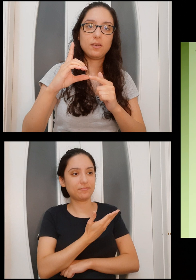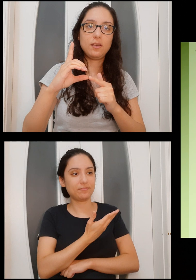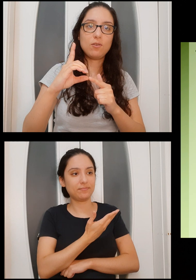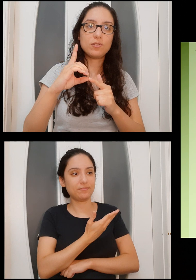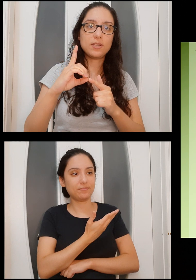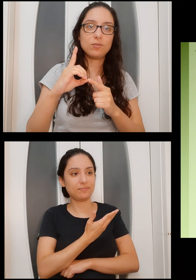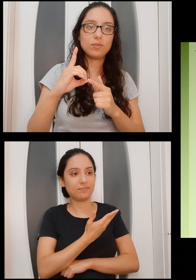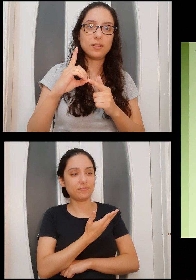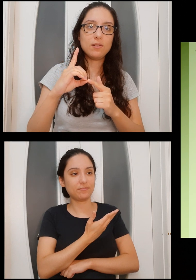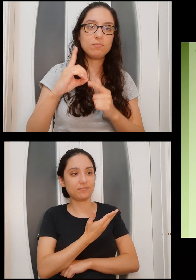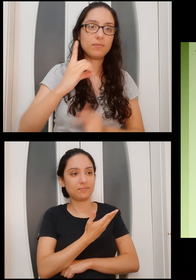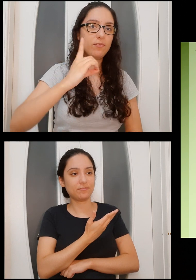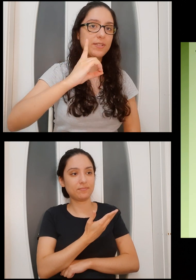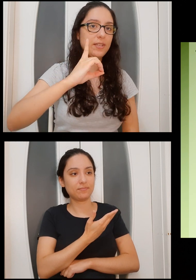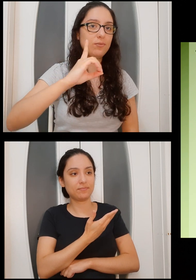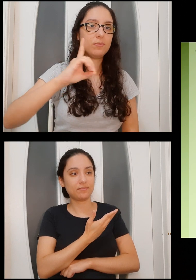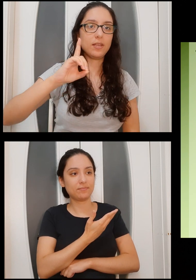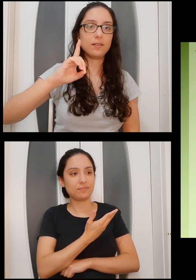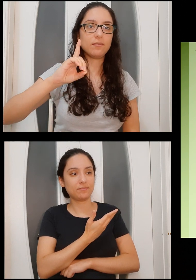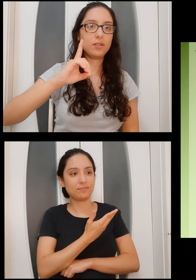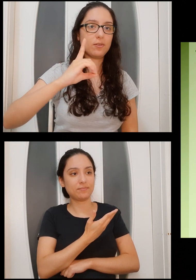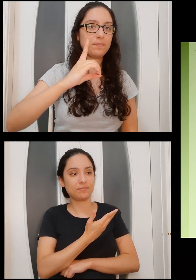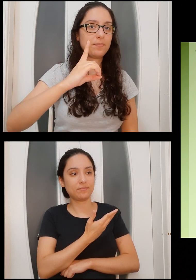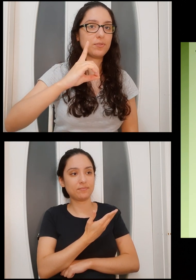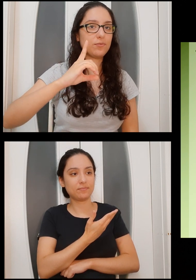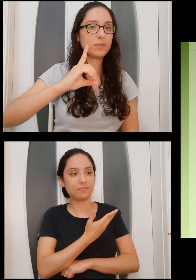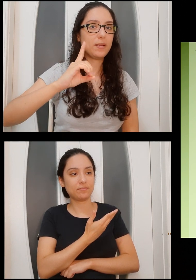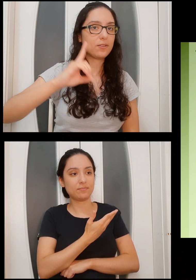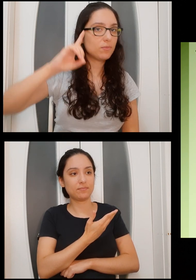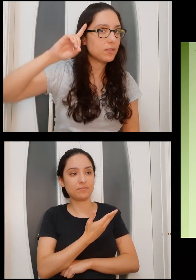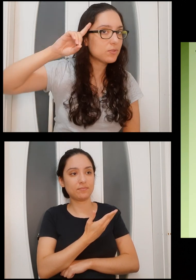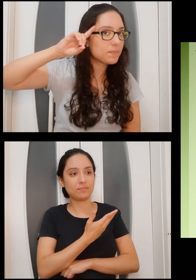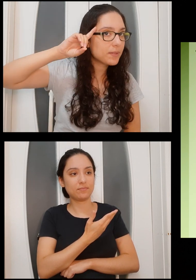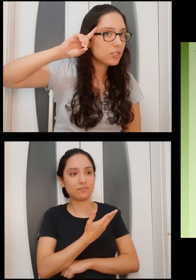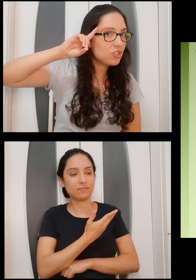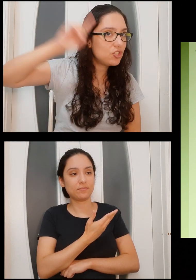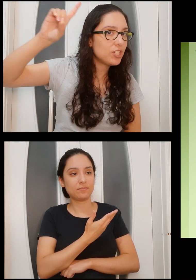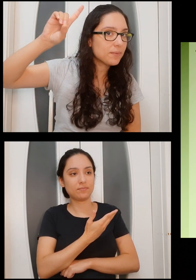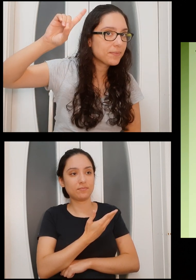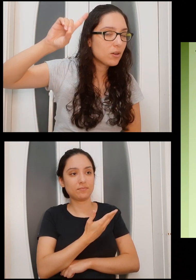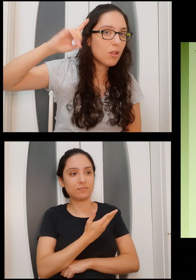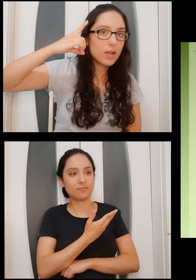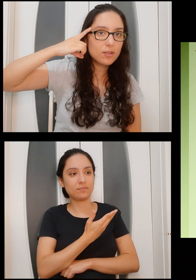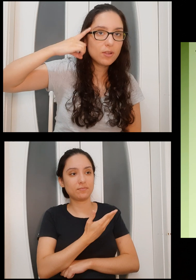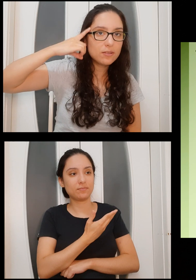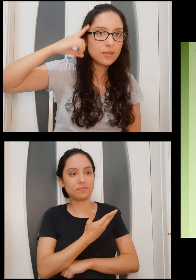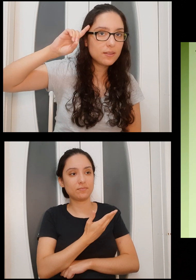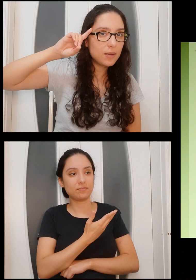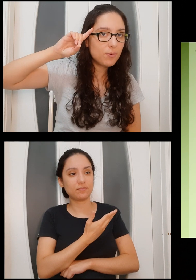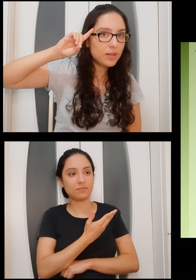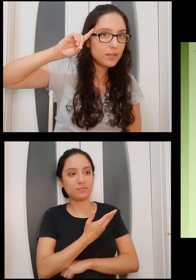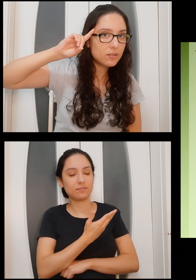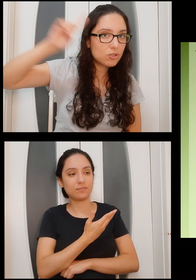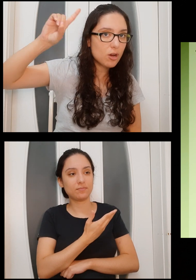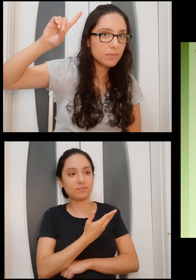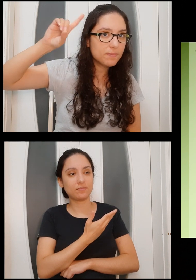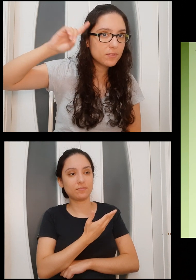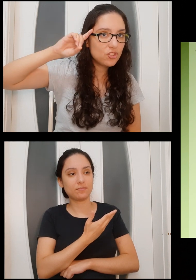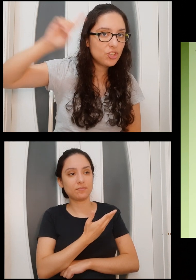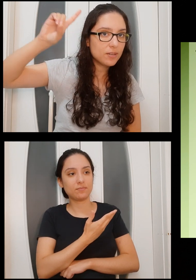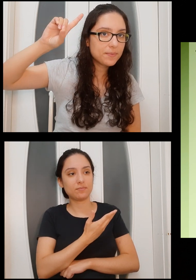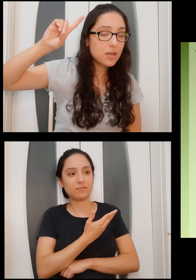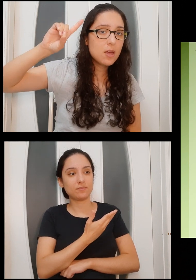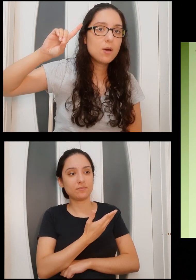aqui encostando no dedão, fazendo um D, tá vendo? Depois eu vou explicar sobre isso. Dia. Coloca aqui do lado na têmpora e